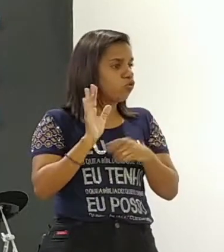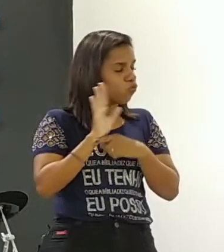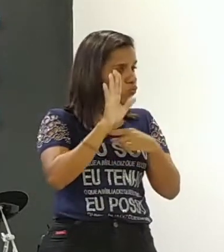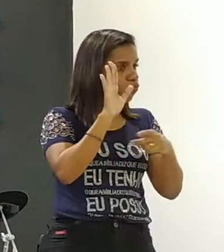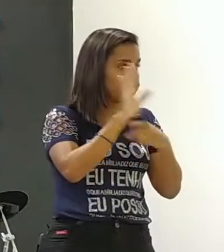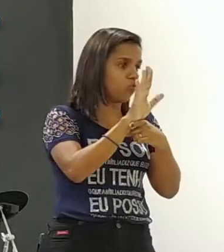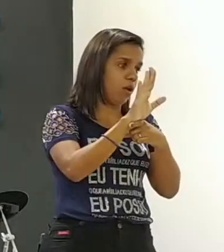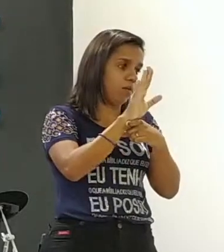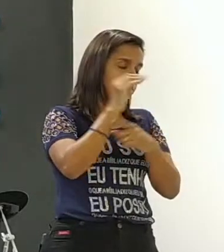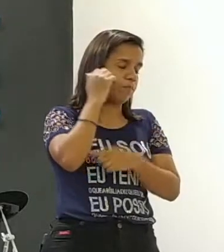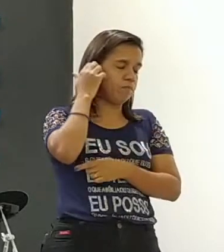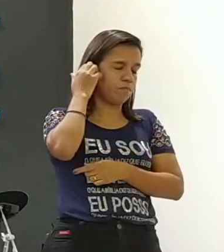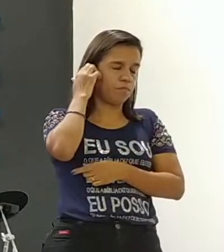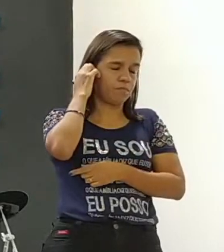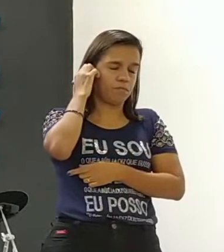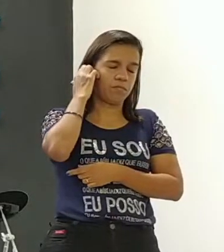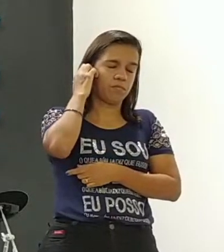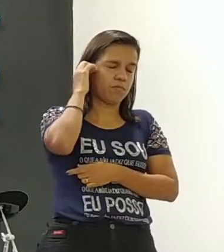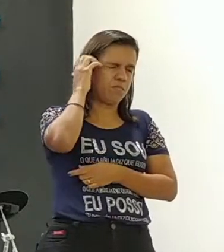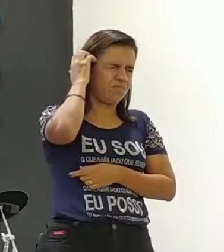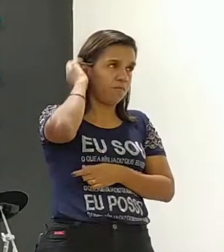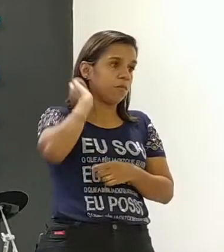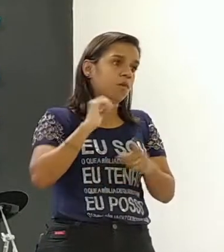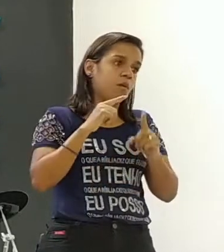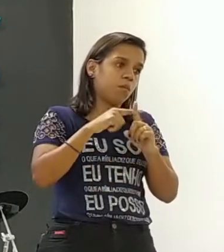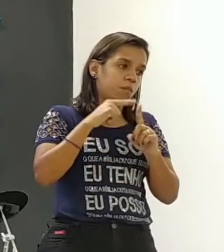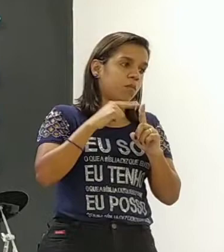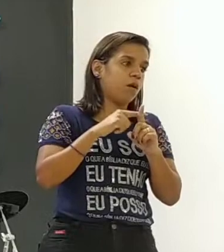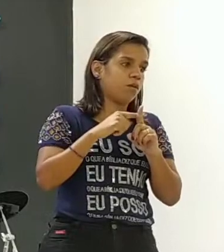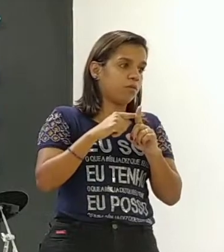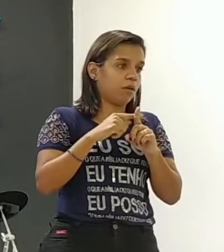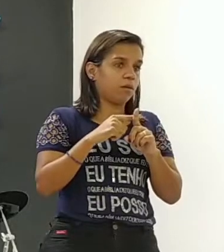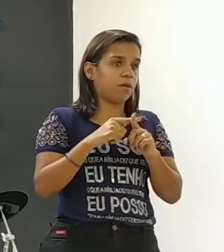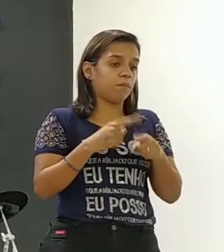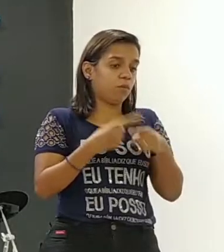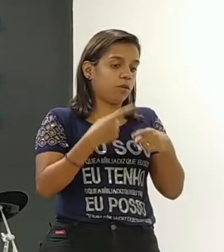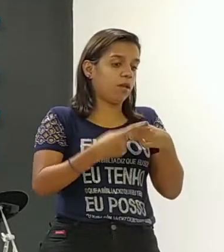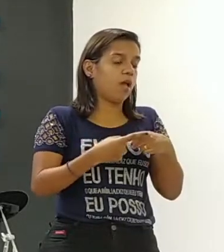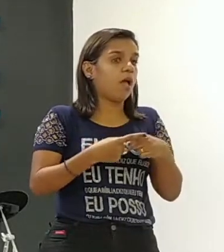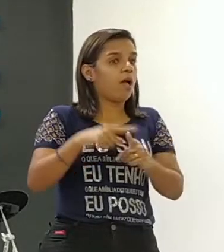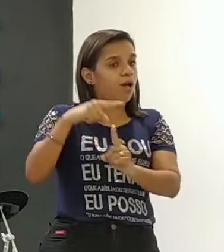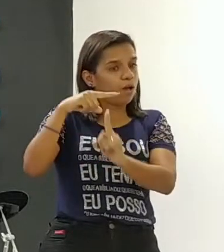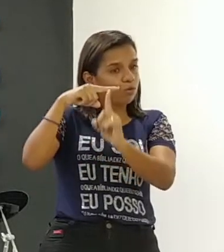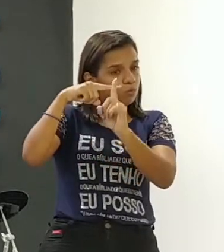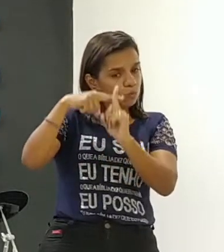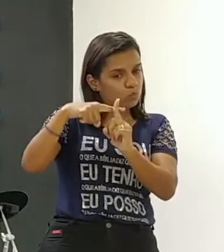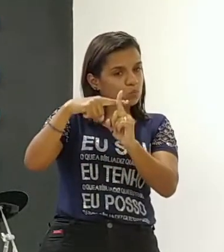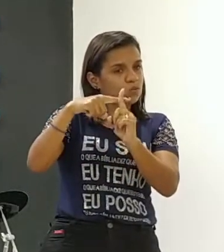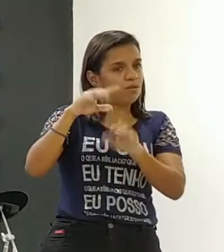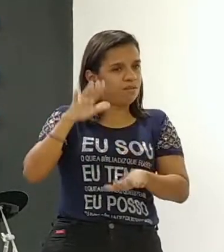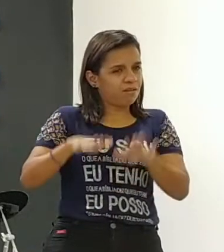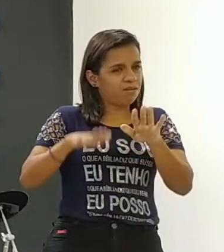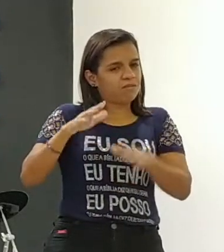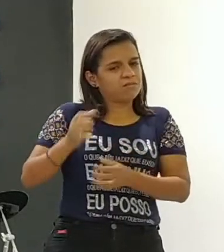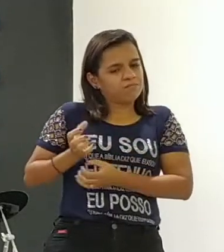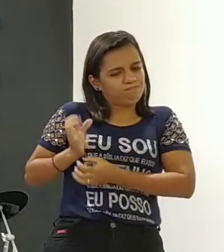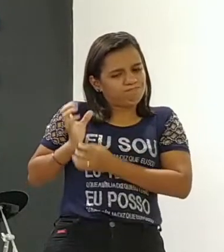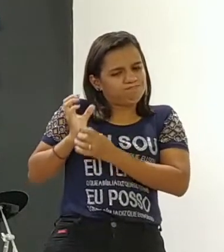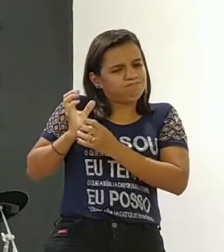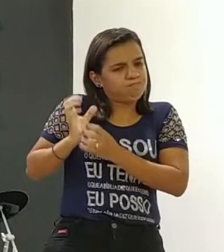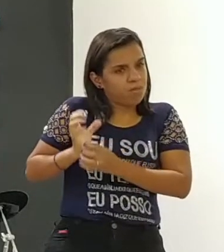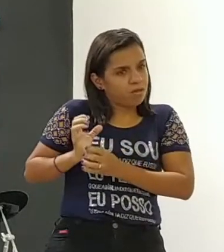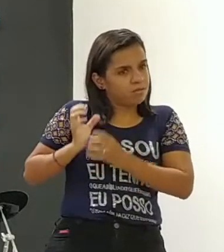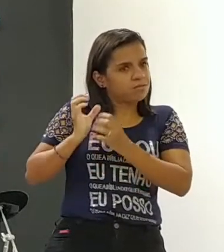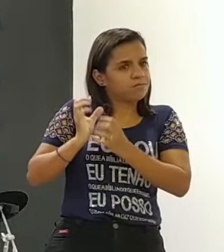te ajudar. Porque a cruz às vezes pesa, irmão. A cruz às vezes pesa. Só que a gente para